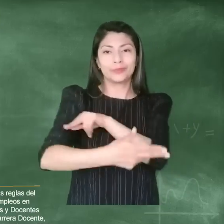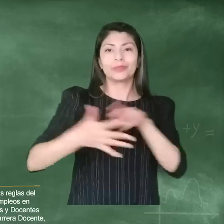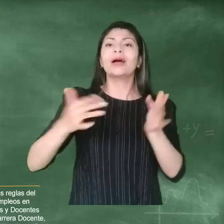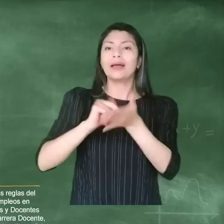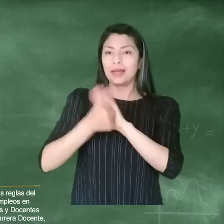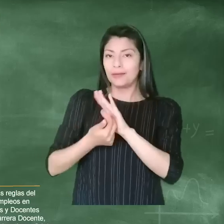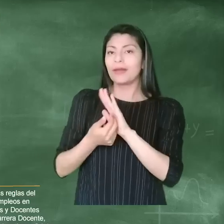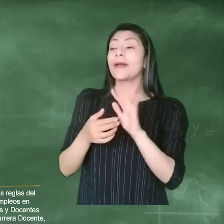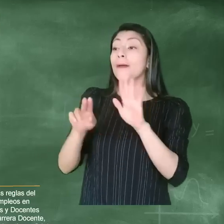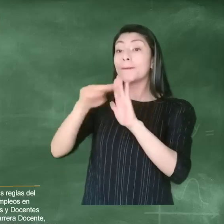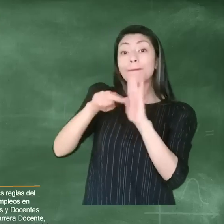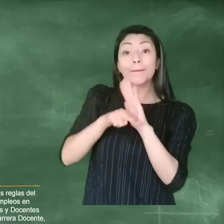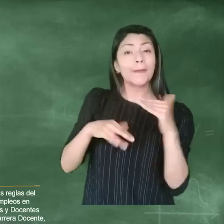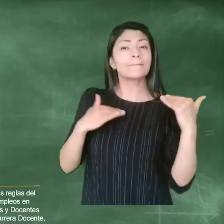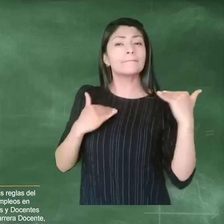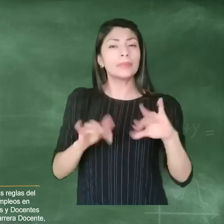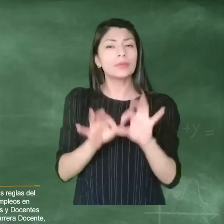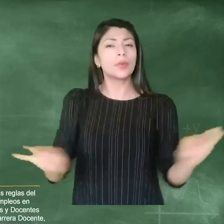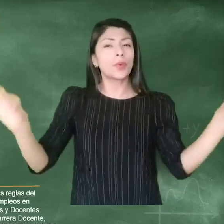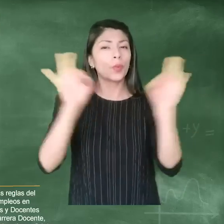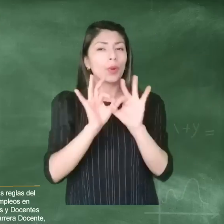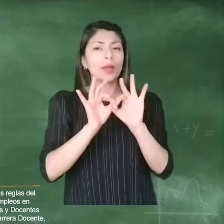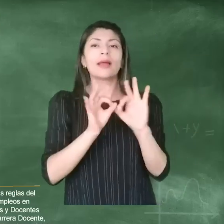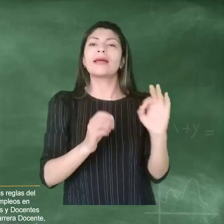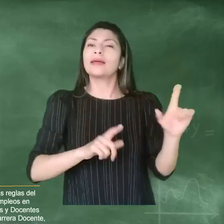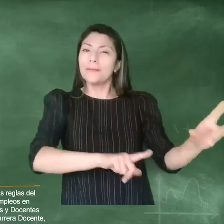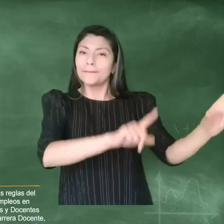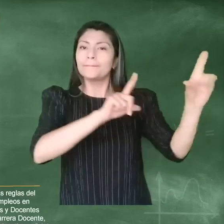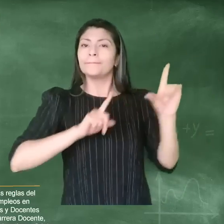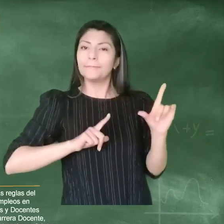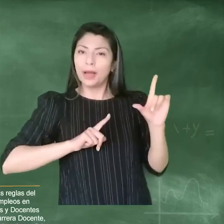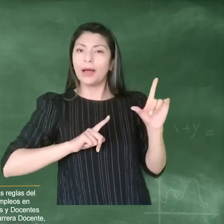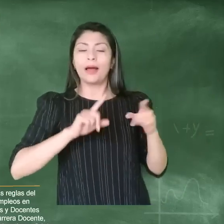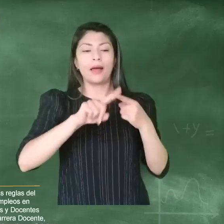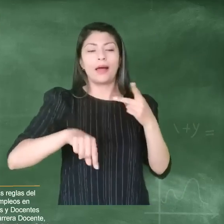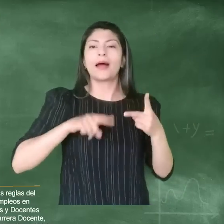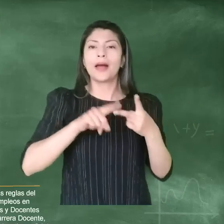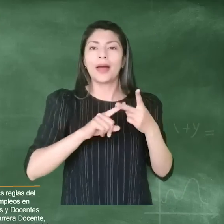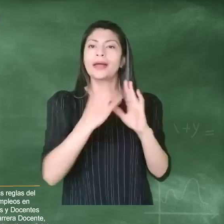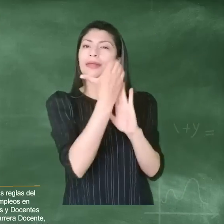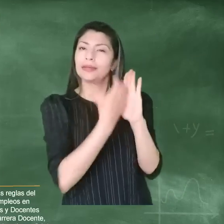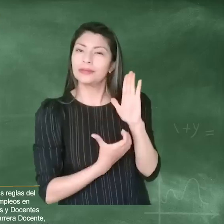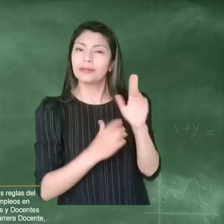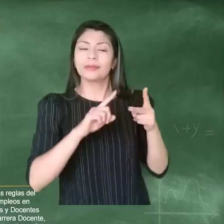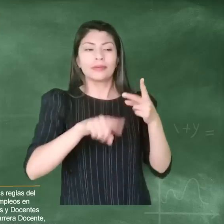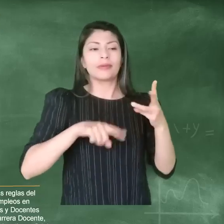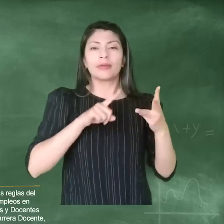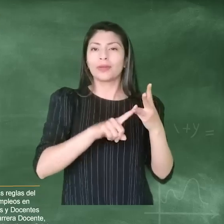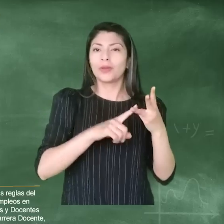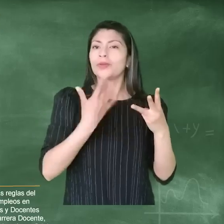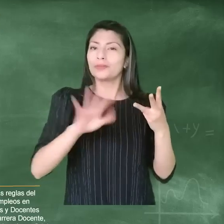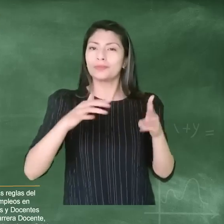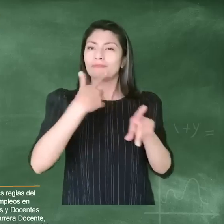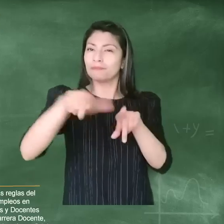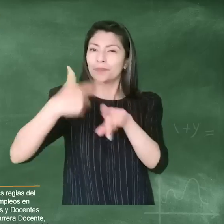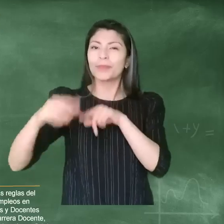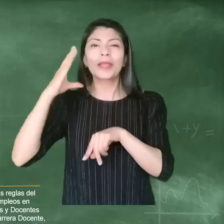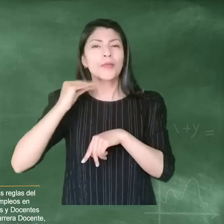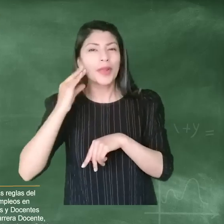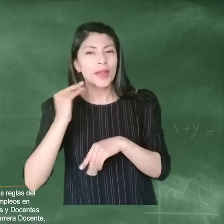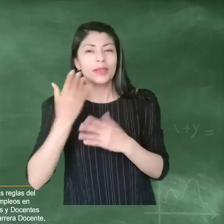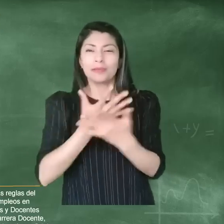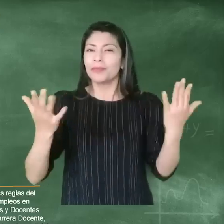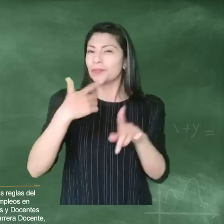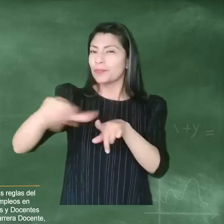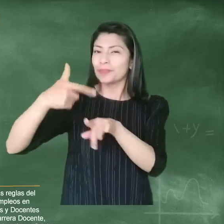los requisitos mínimos únicamente se tendrán en cuenta los títulos y certificaciones de experiencia obtenidos y cargados en